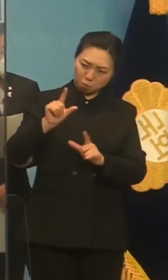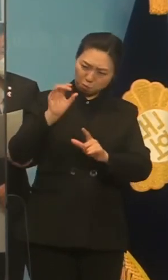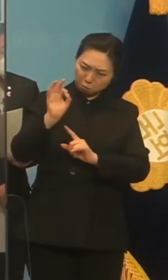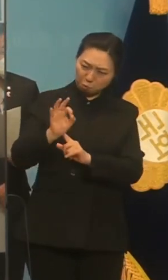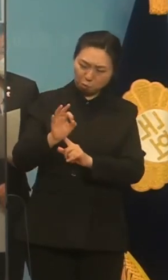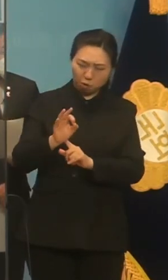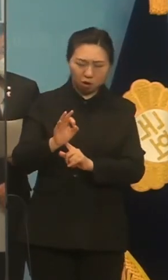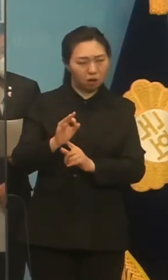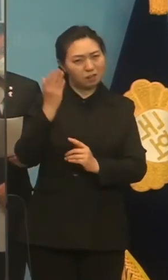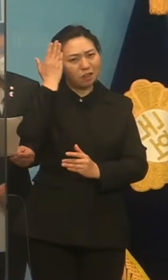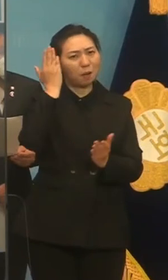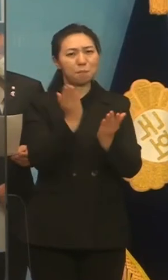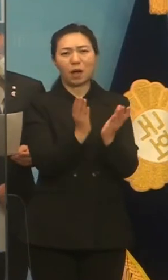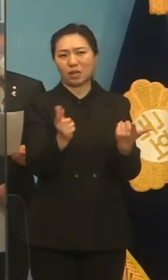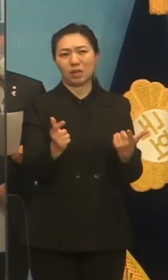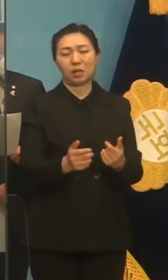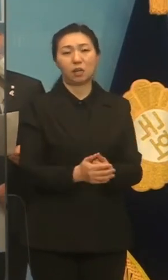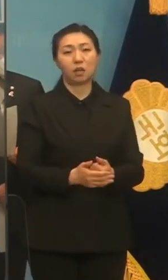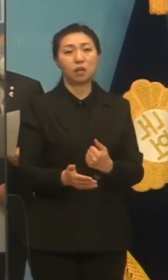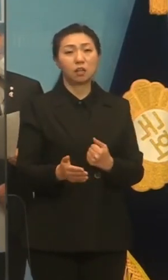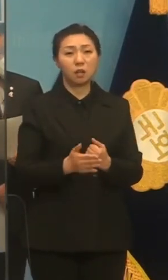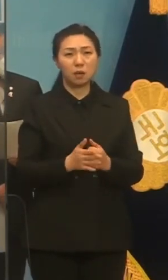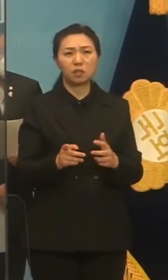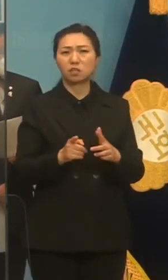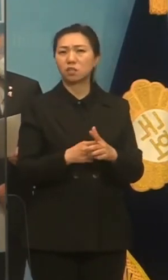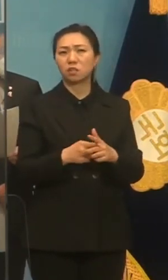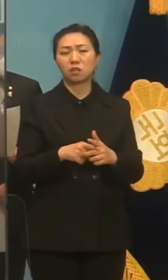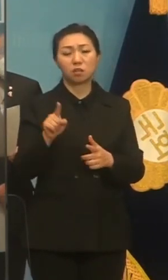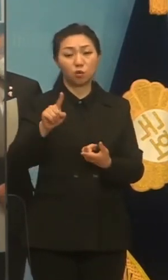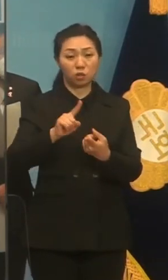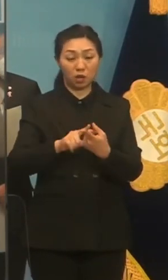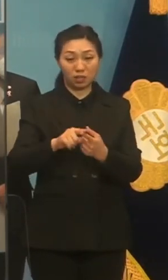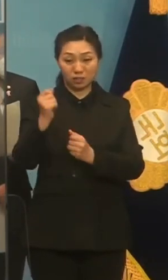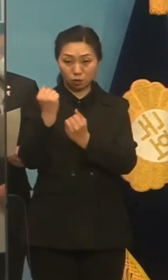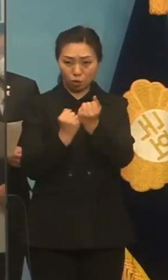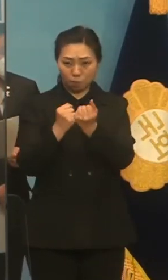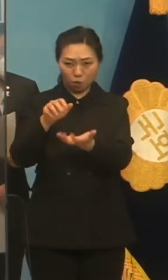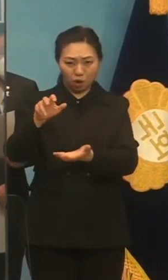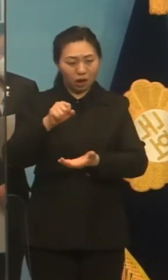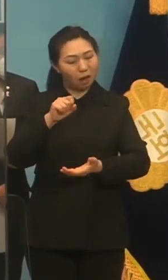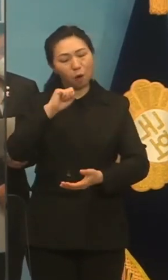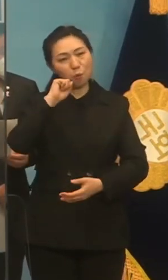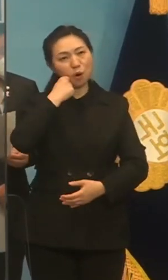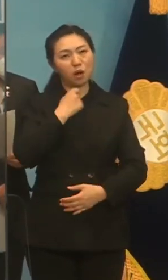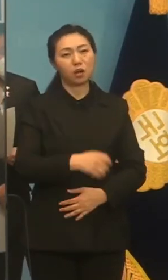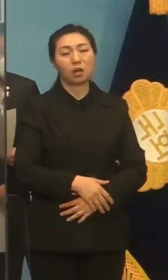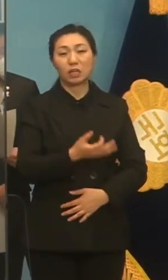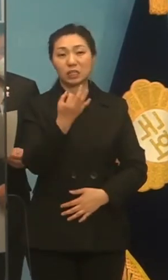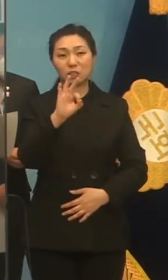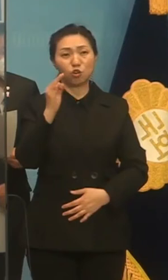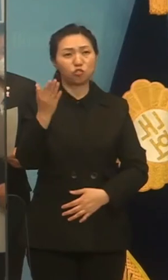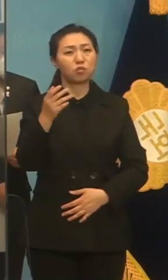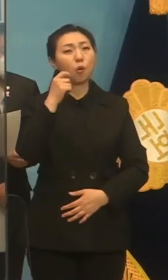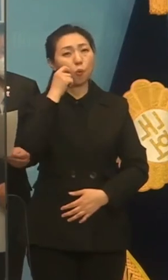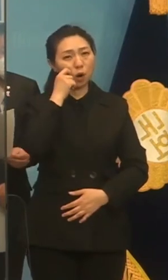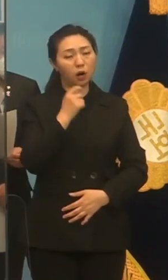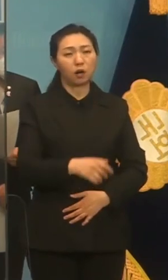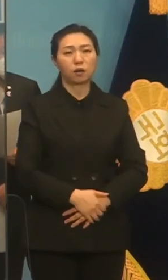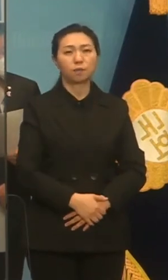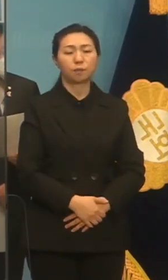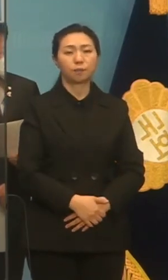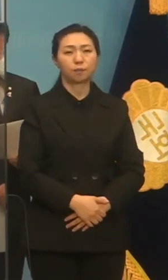되지 않기 때문에 수용 되기 어렵다 이런 생각을 하고 있고요 그런 차원에서